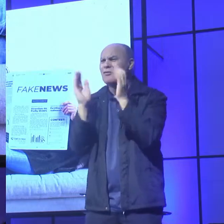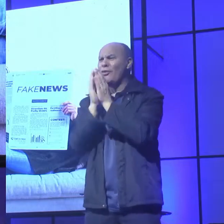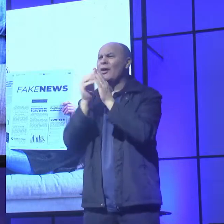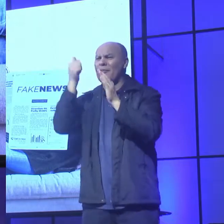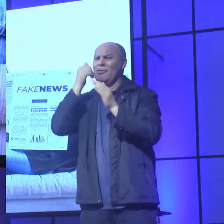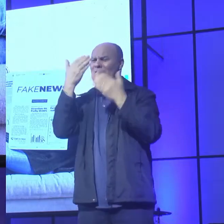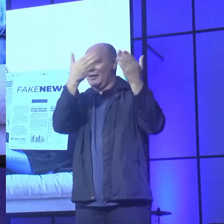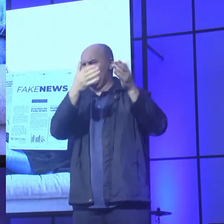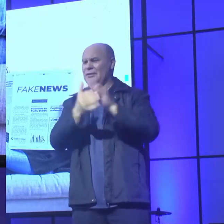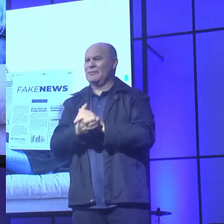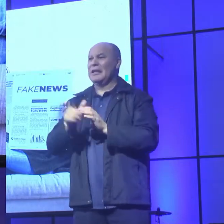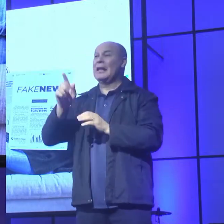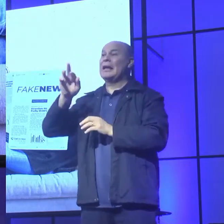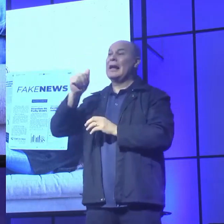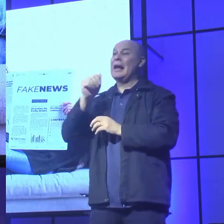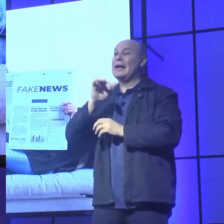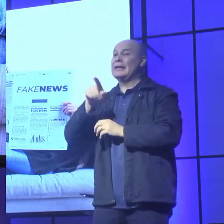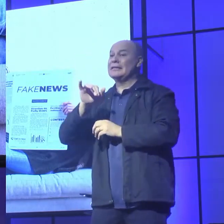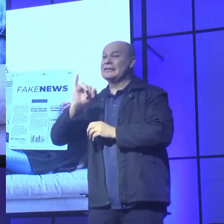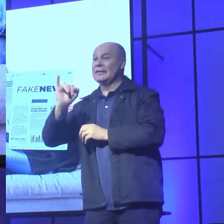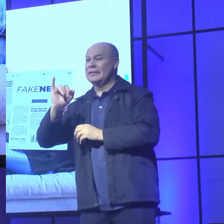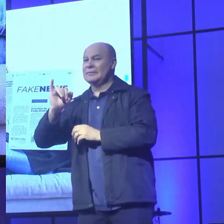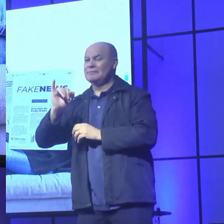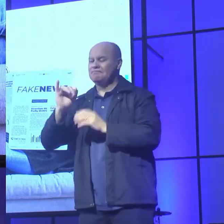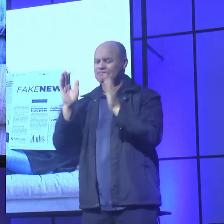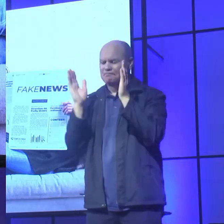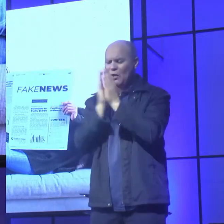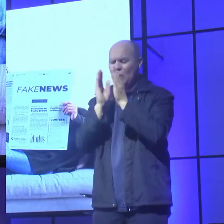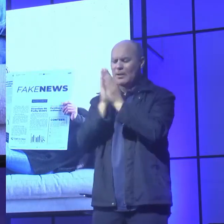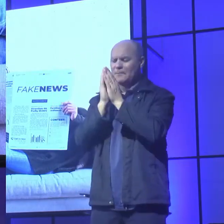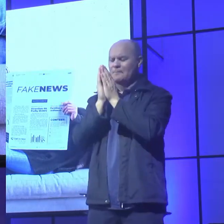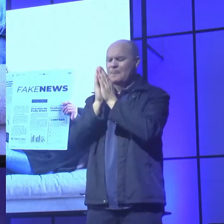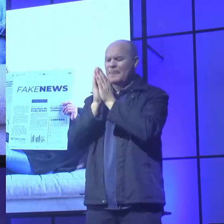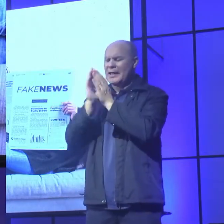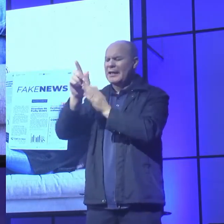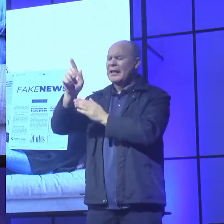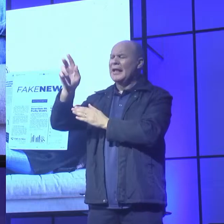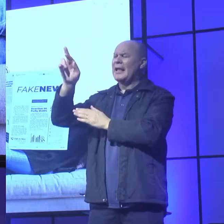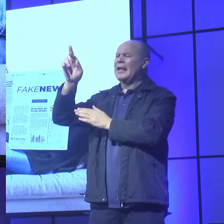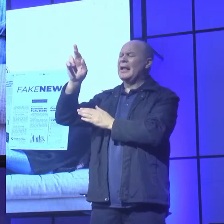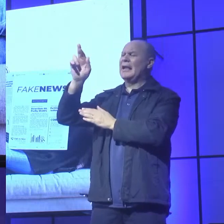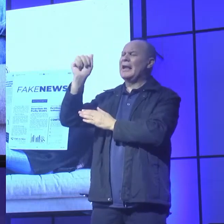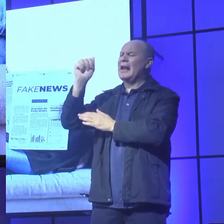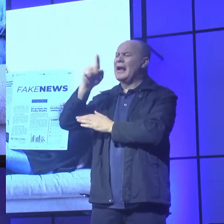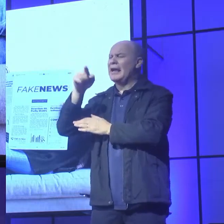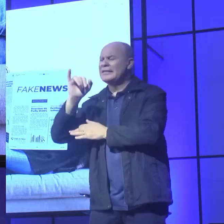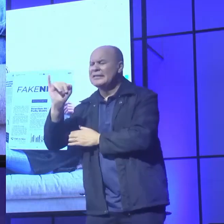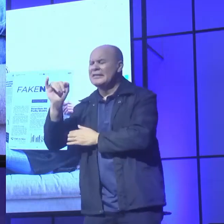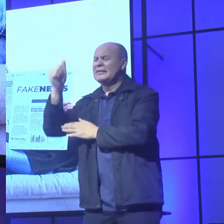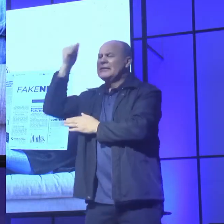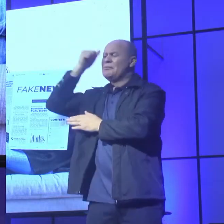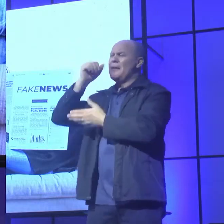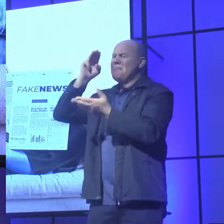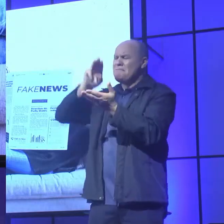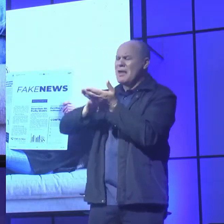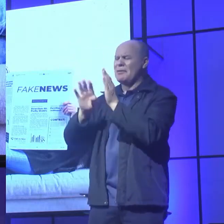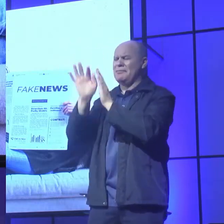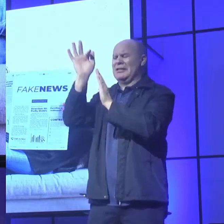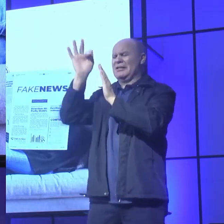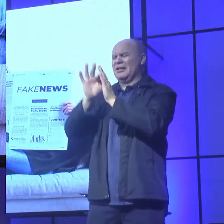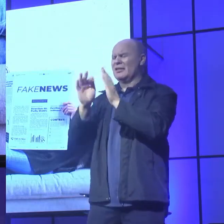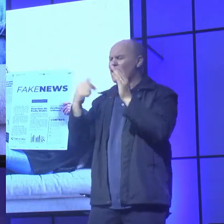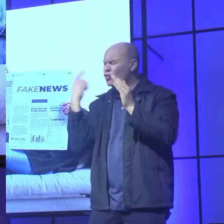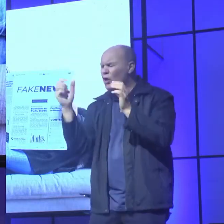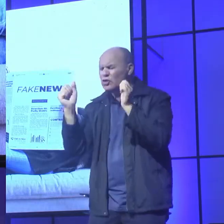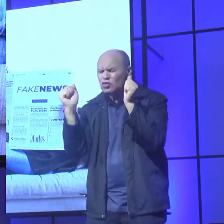Pai, nós oramos o nome de Jesus, pela vida da Grazi, tua filha, tua serva, que tem andado ora de um